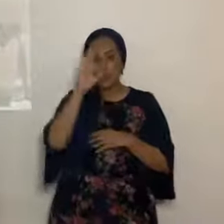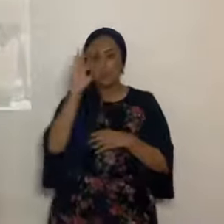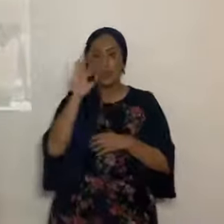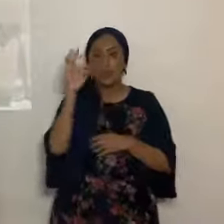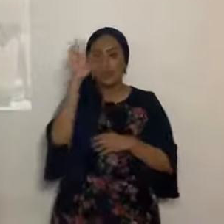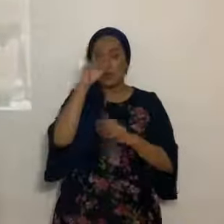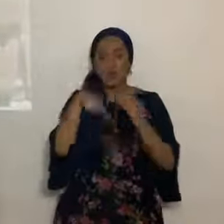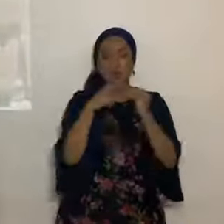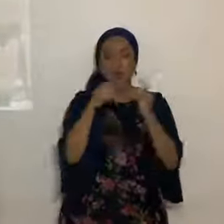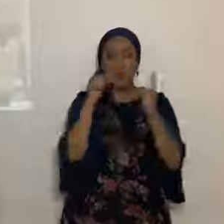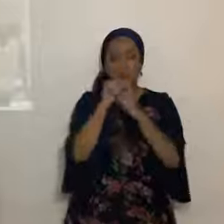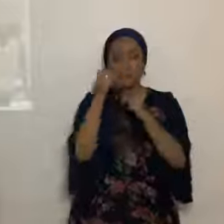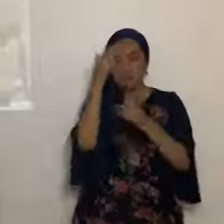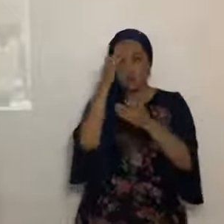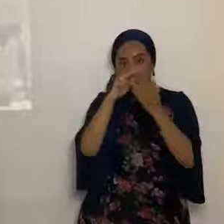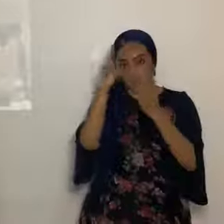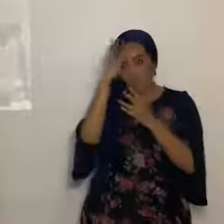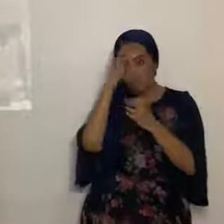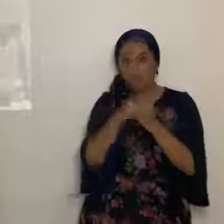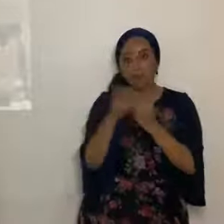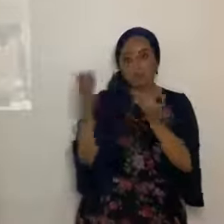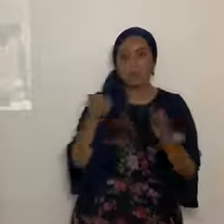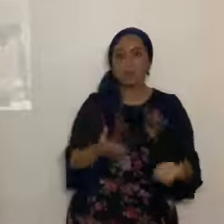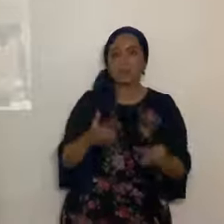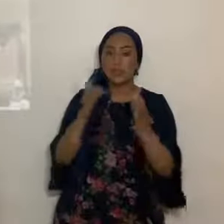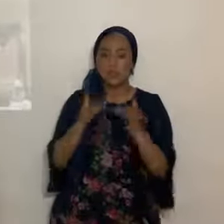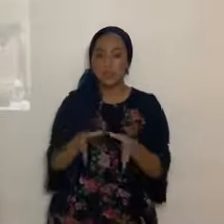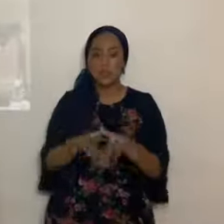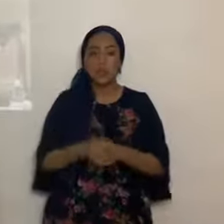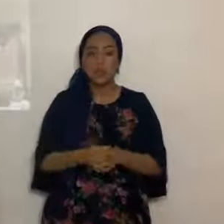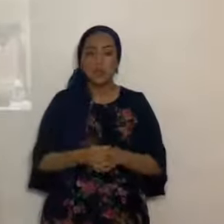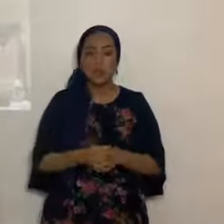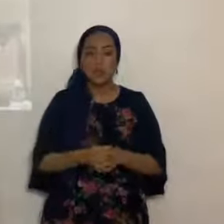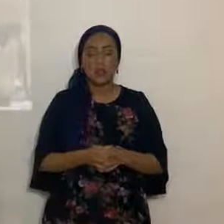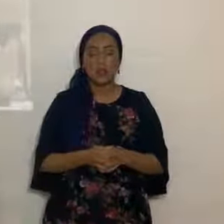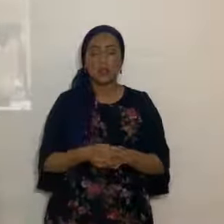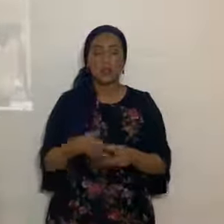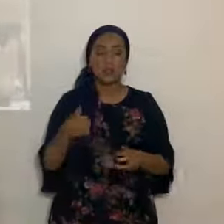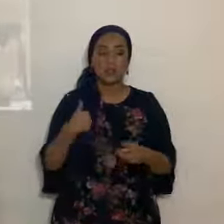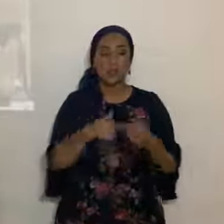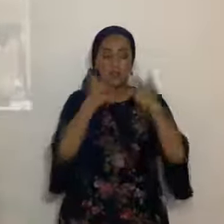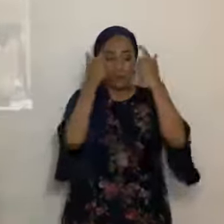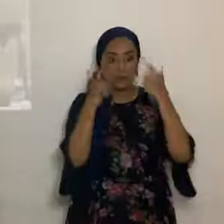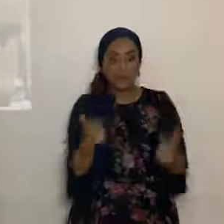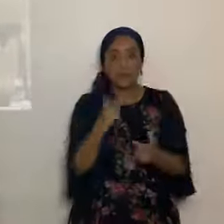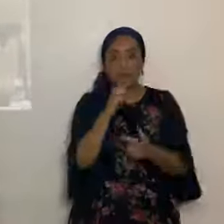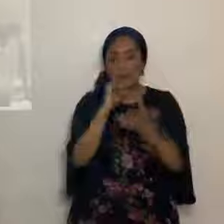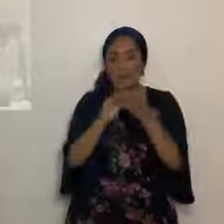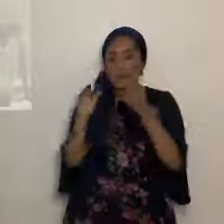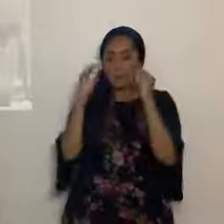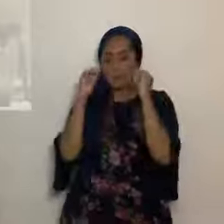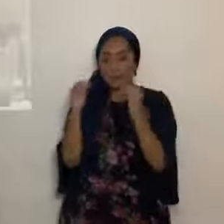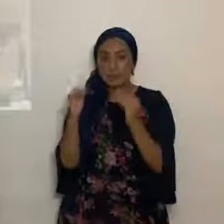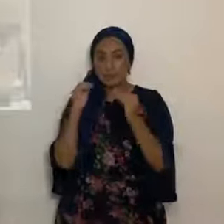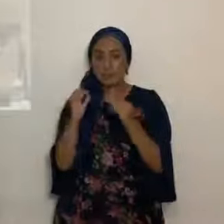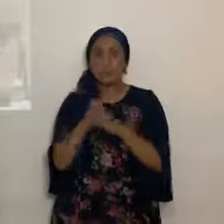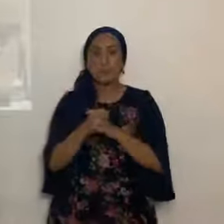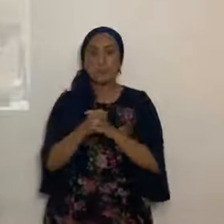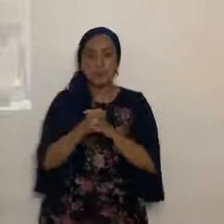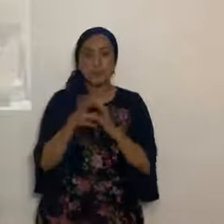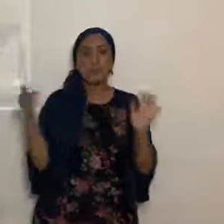ignorantes de la palabra del Todopoderoso, trae maldición. Ser un orgulloso y no dejarse ministrar, eso